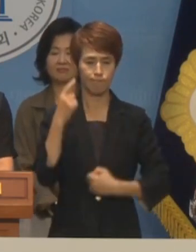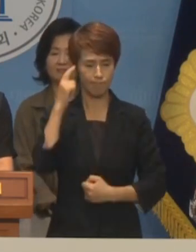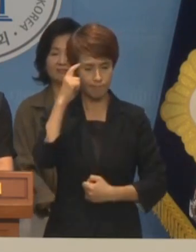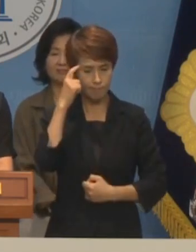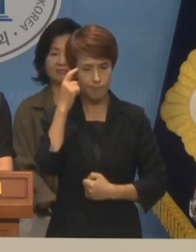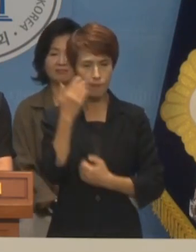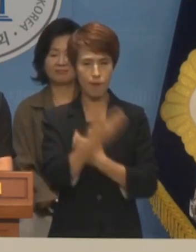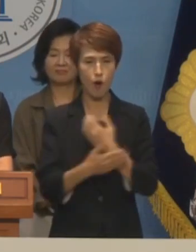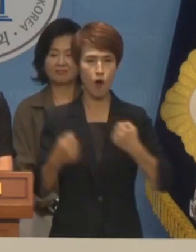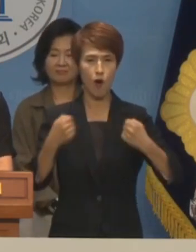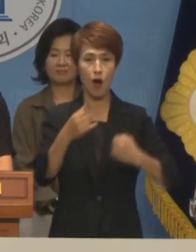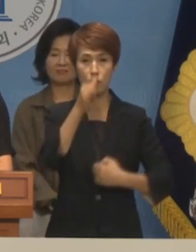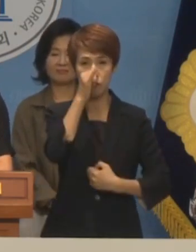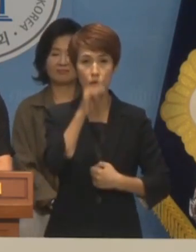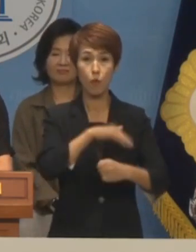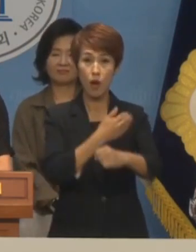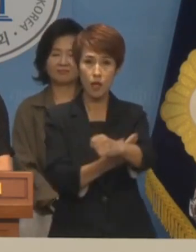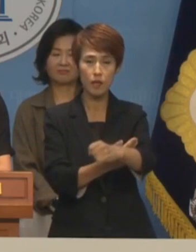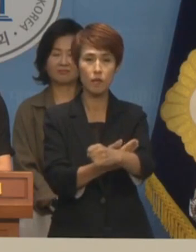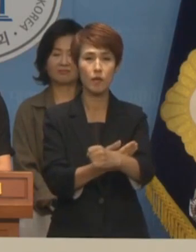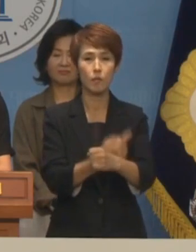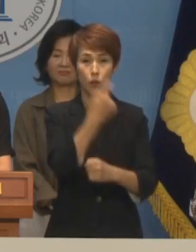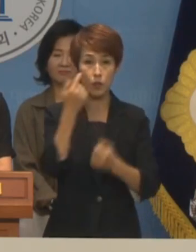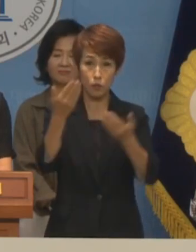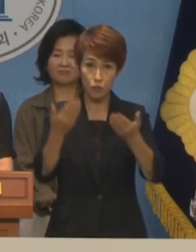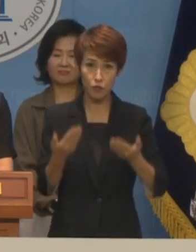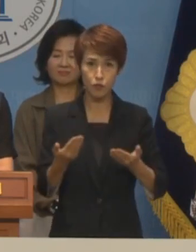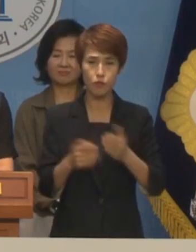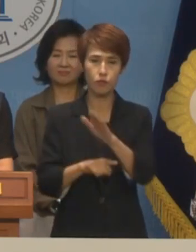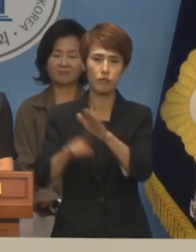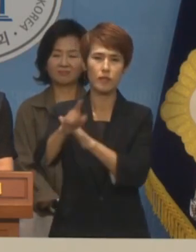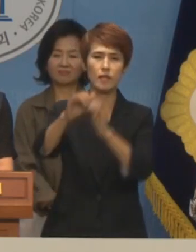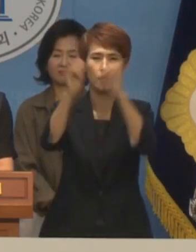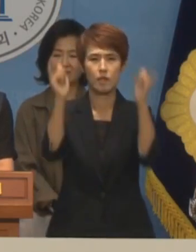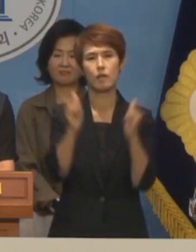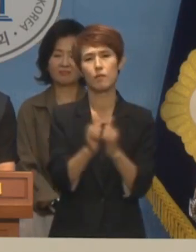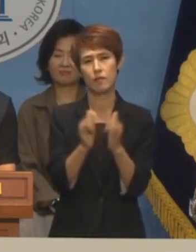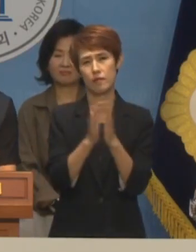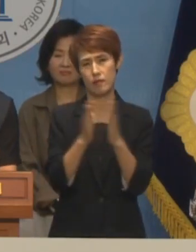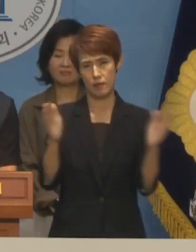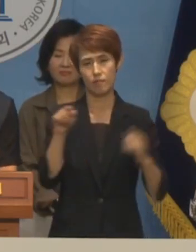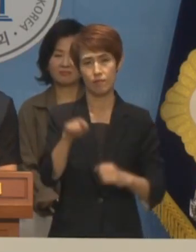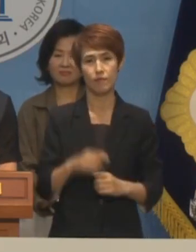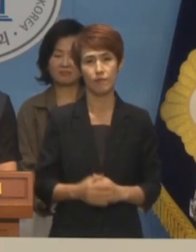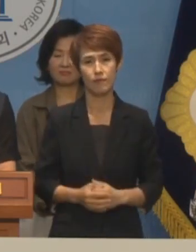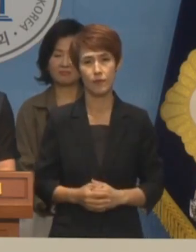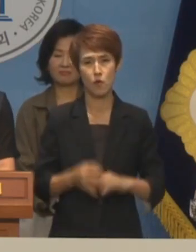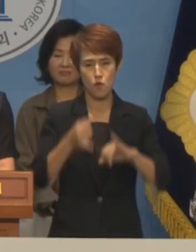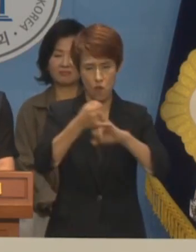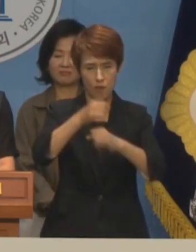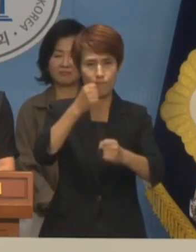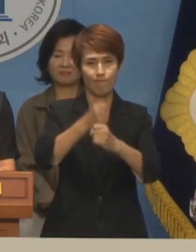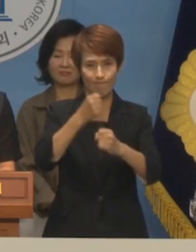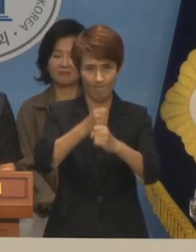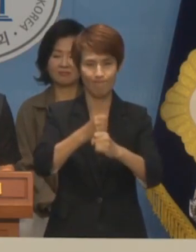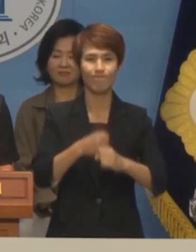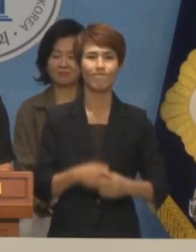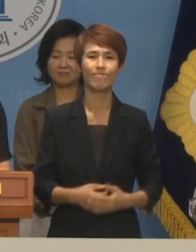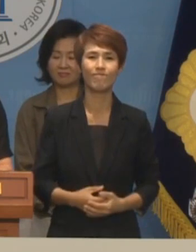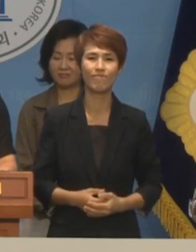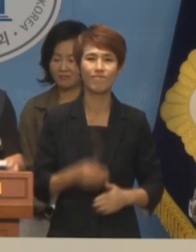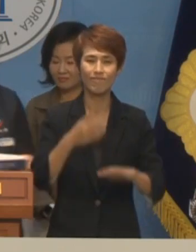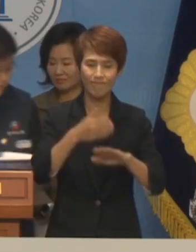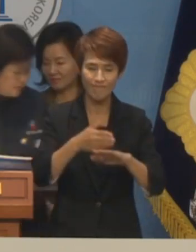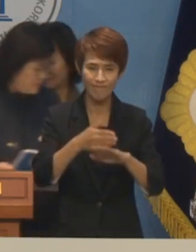아프면 쉴 권리를 보장하는 것은 선진 사회의 척도입니다. 반드시 만들어내겠습니다.